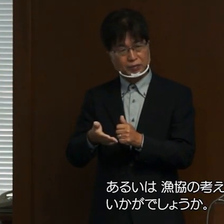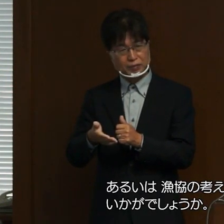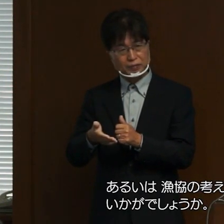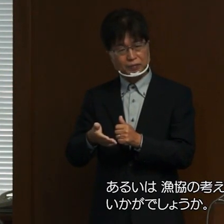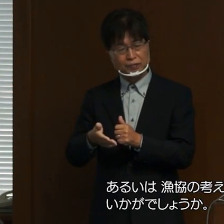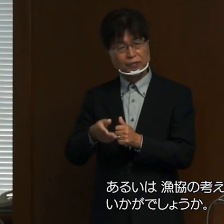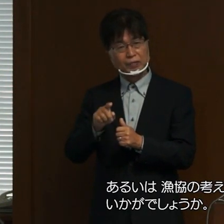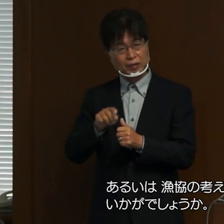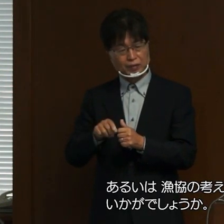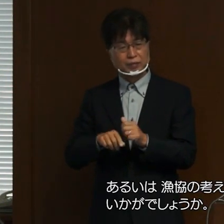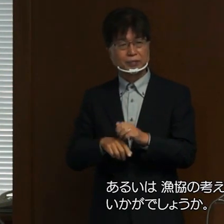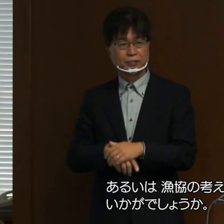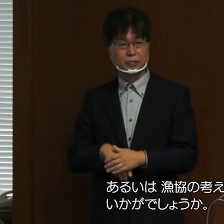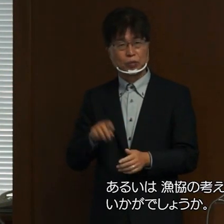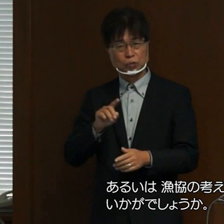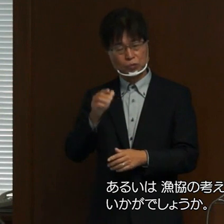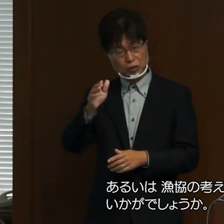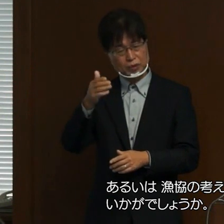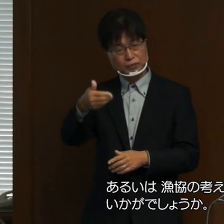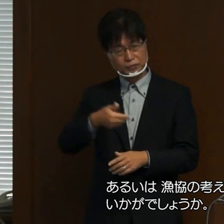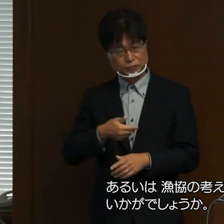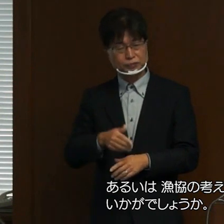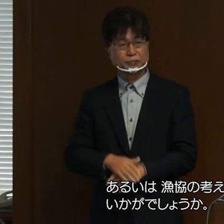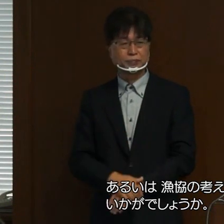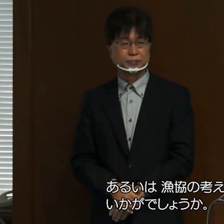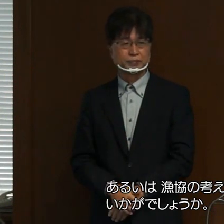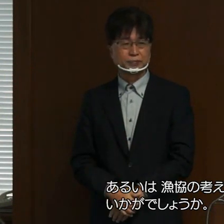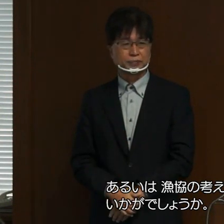くのか、いかがでしょうか。 はい、